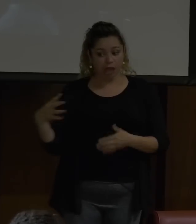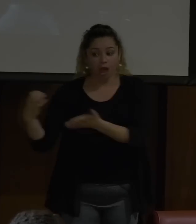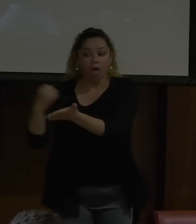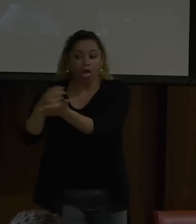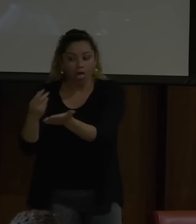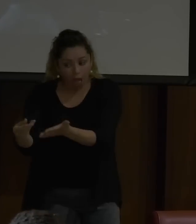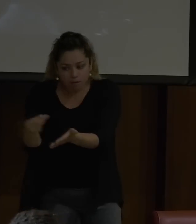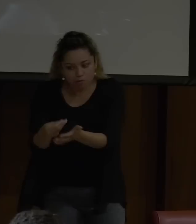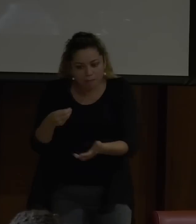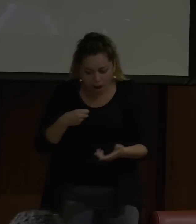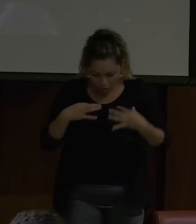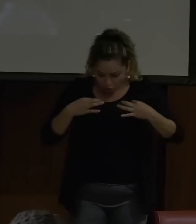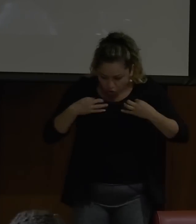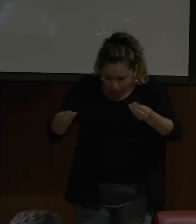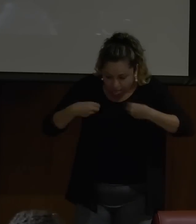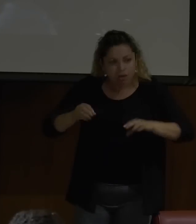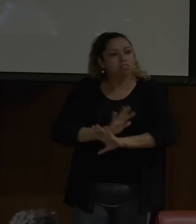no me ha dado ni un traje.